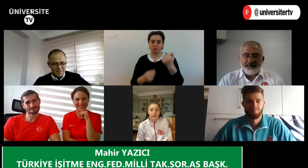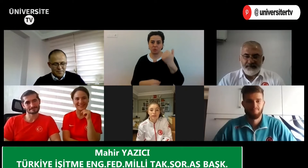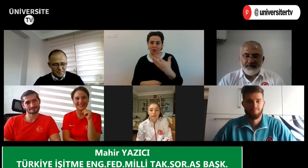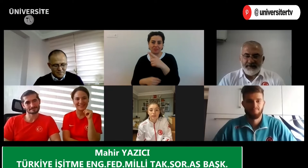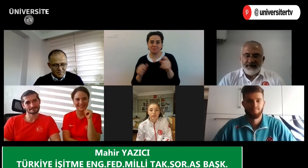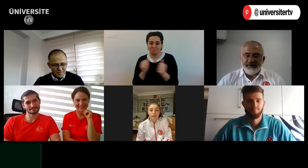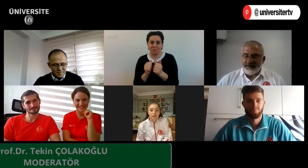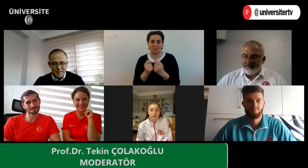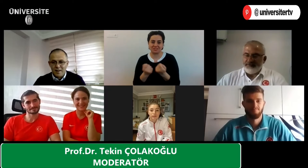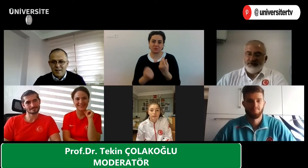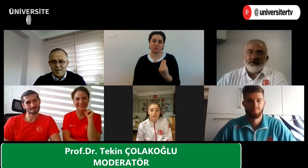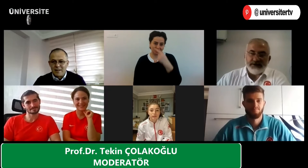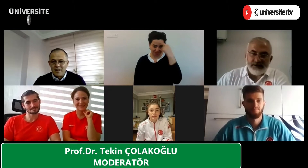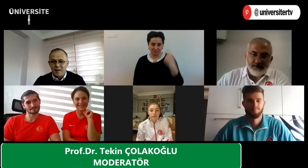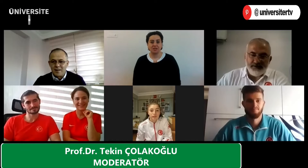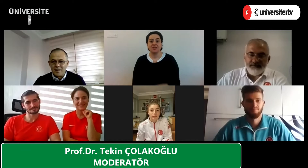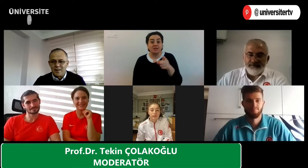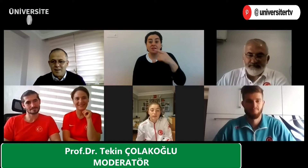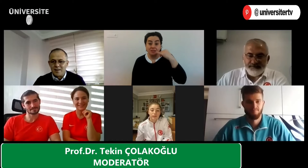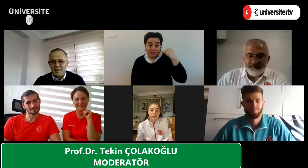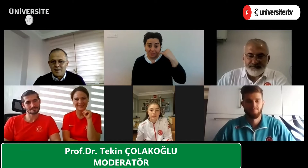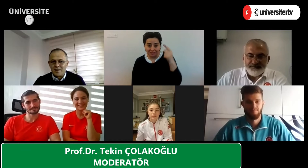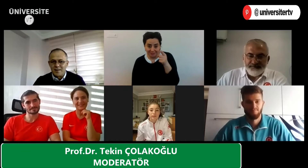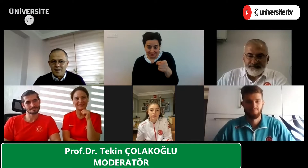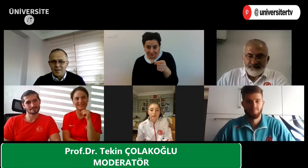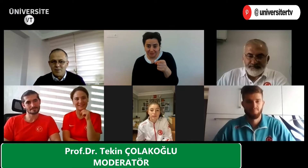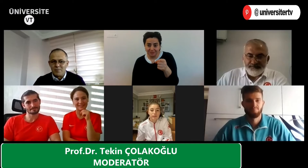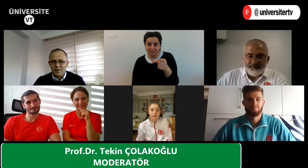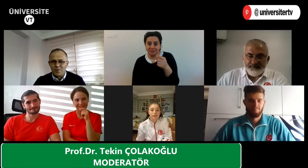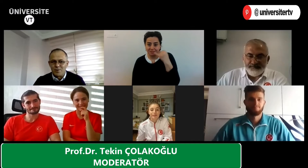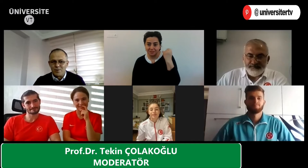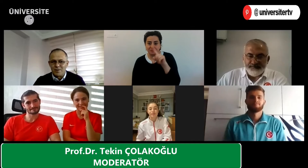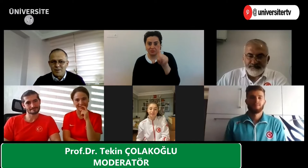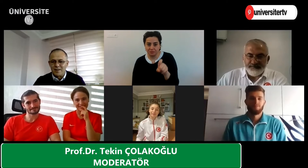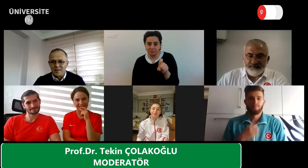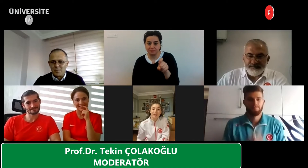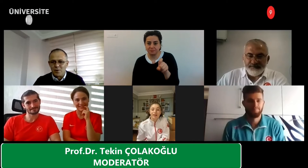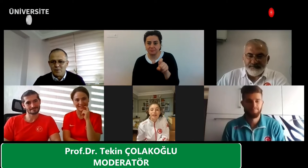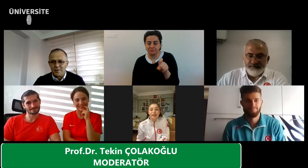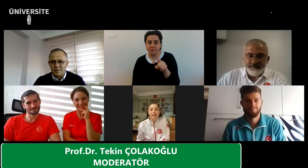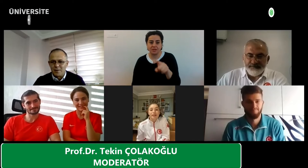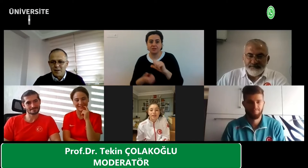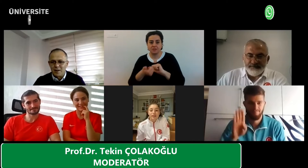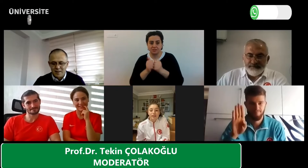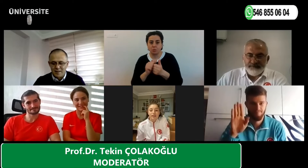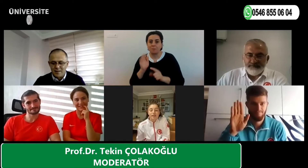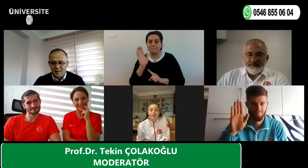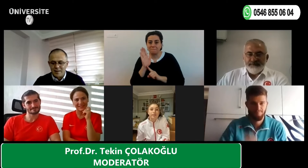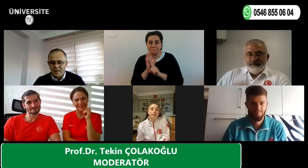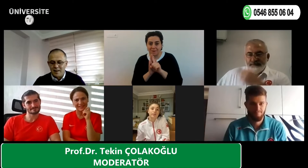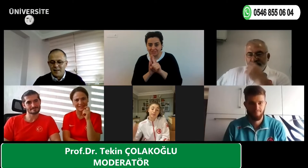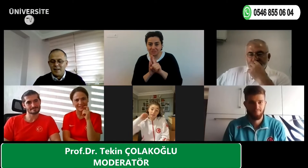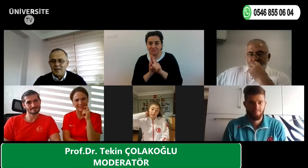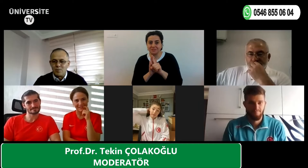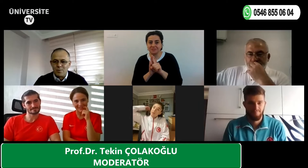var. Çok Evet, teşekkür ederim. Yasin'e dönmek istiyoruz. Sportif başarıların